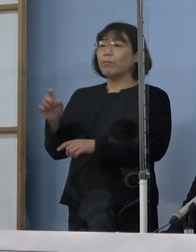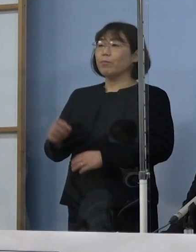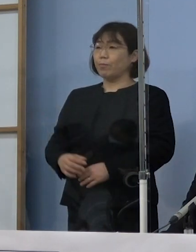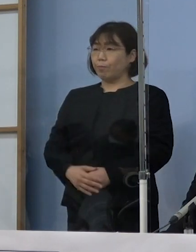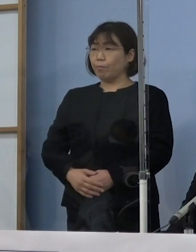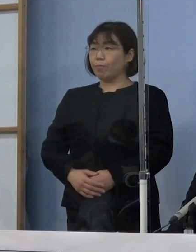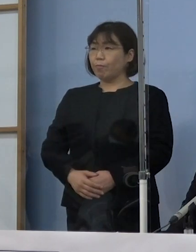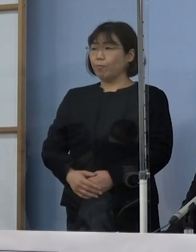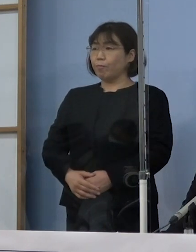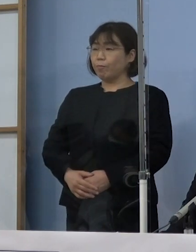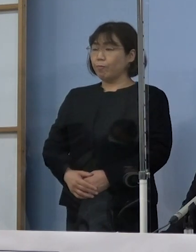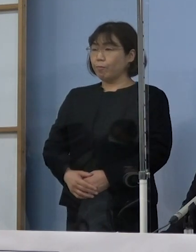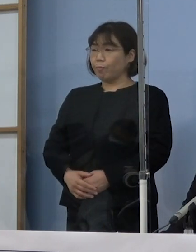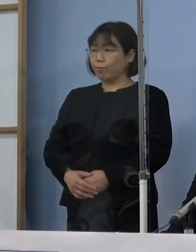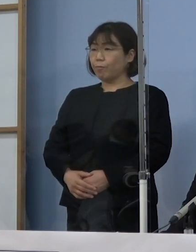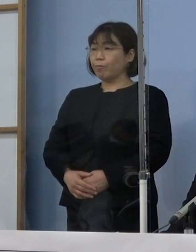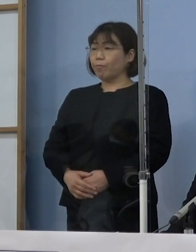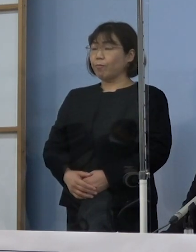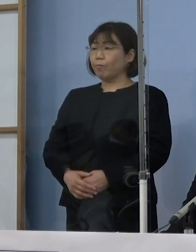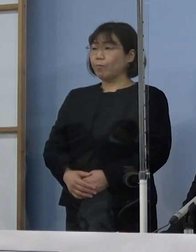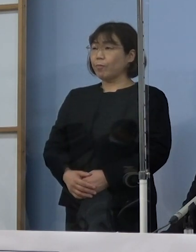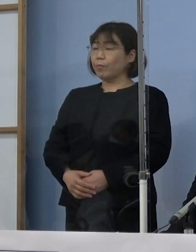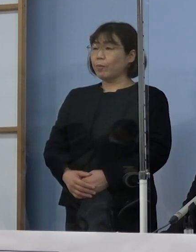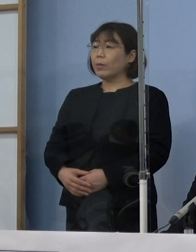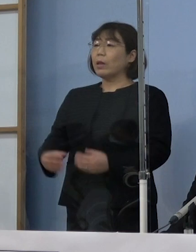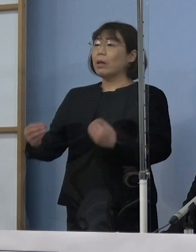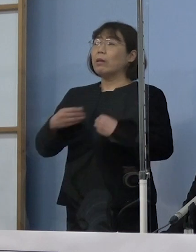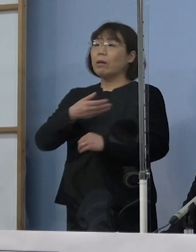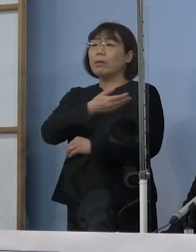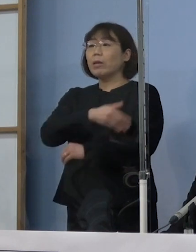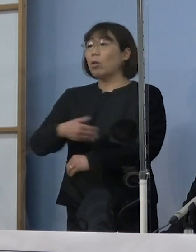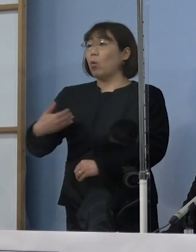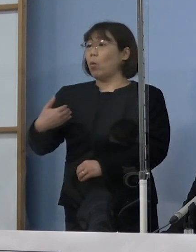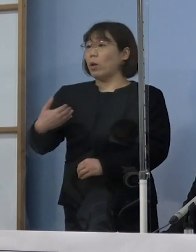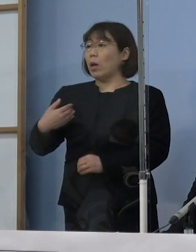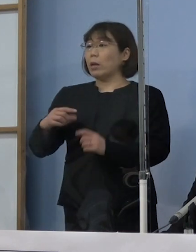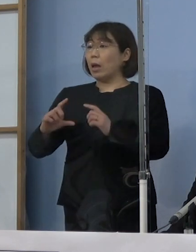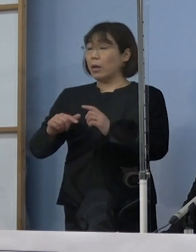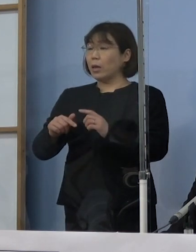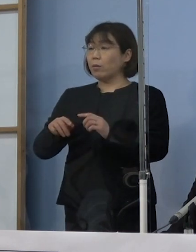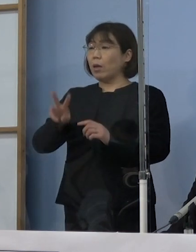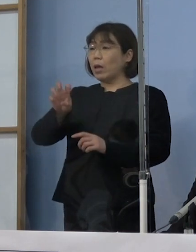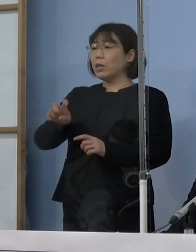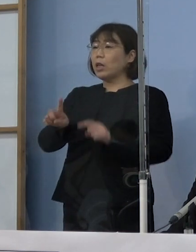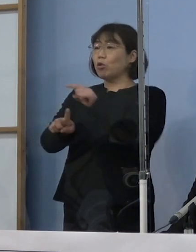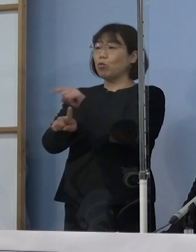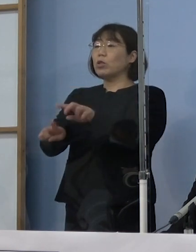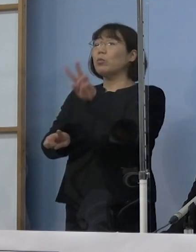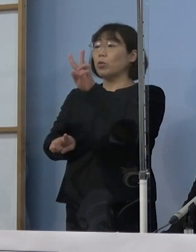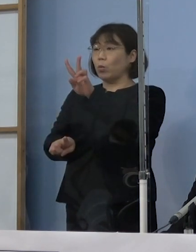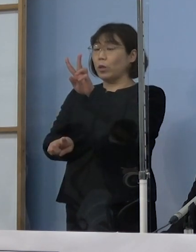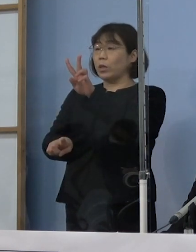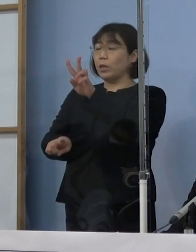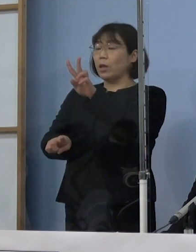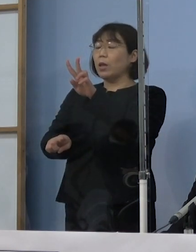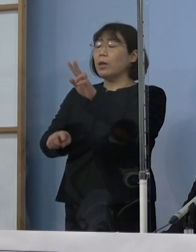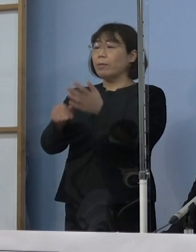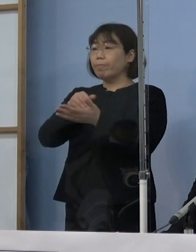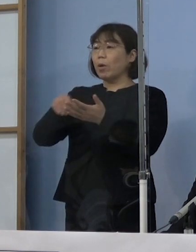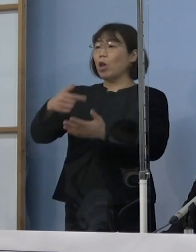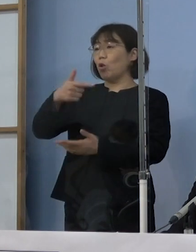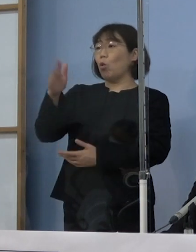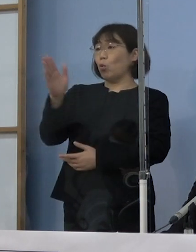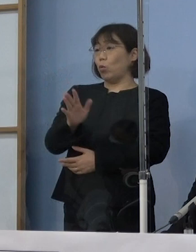。3つ目の指標、感染経路不明割合は31分の2で